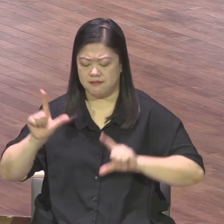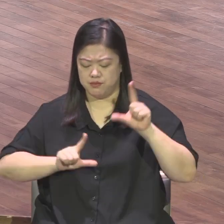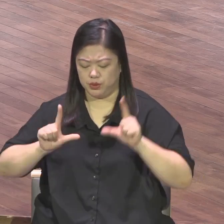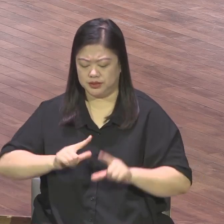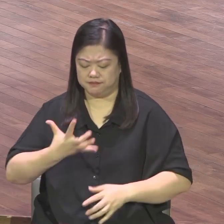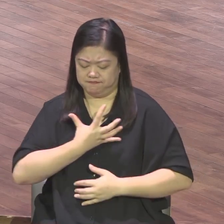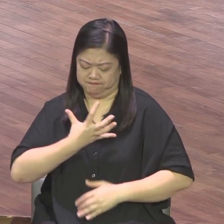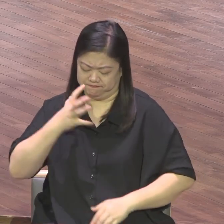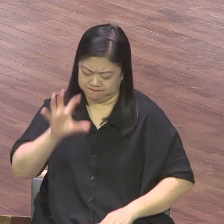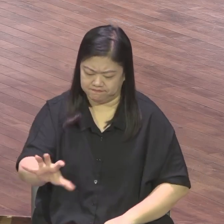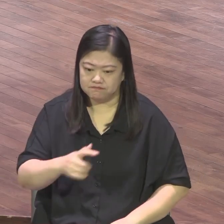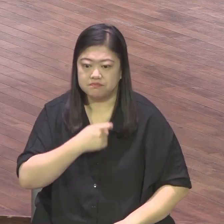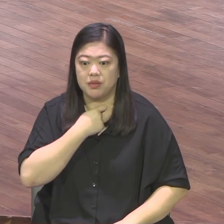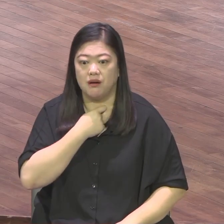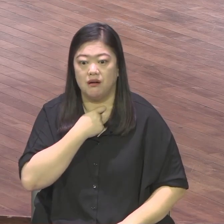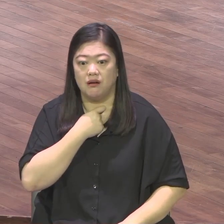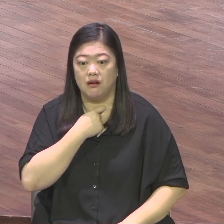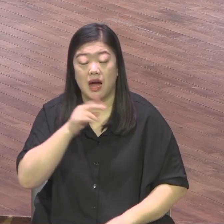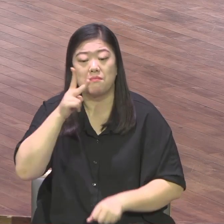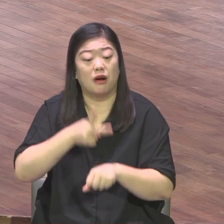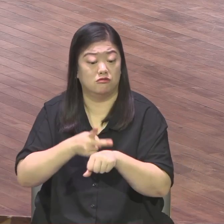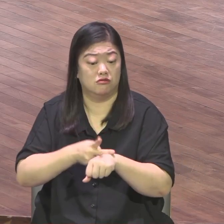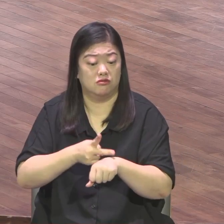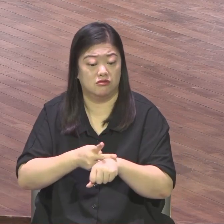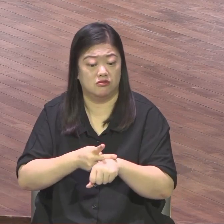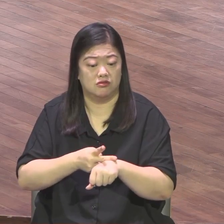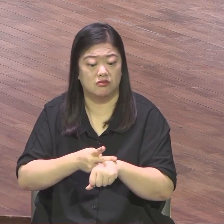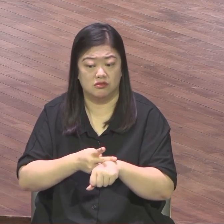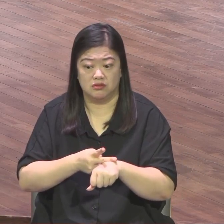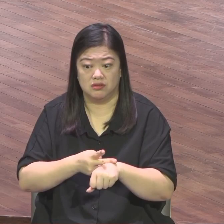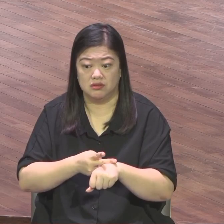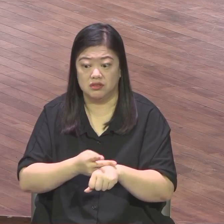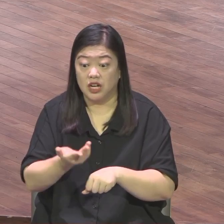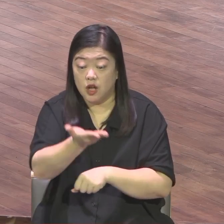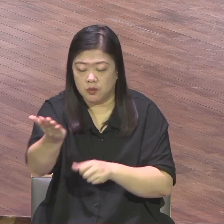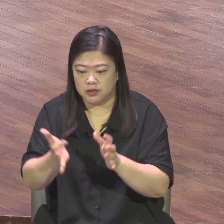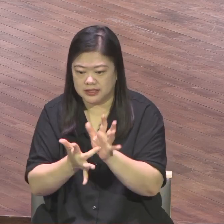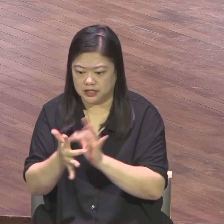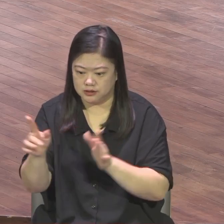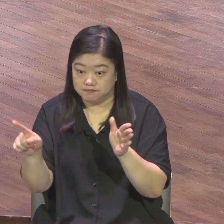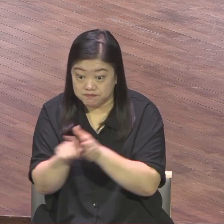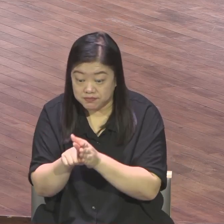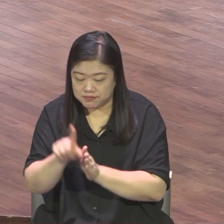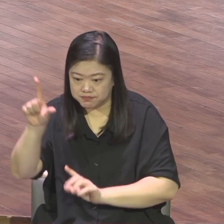원하나이다. 나같이 되라. 그 말할 수 있을 정도로 당당해야 돼요.